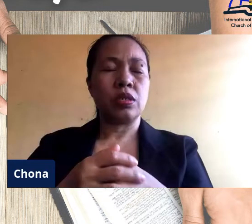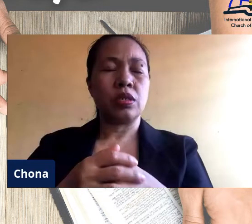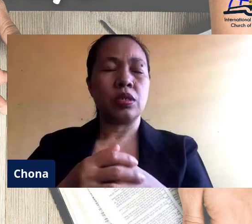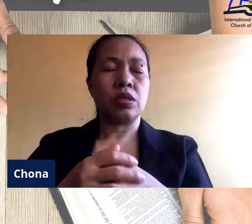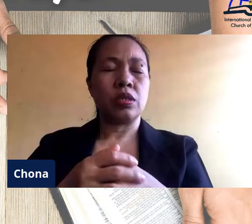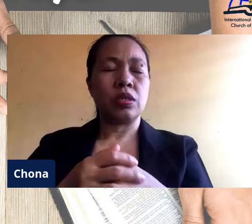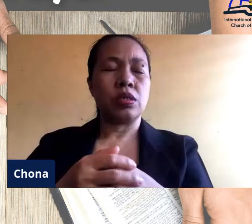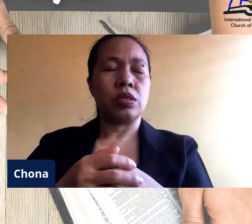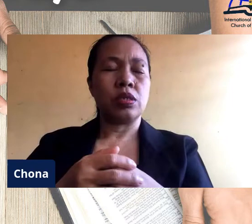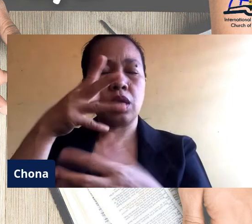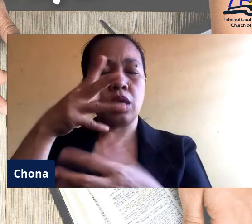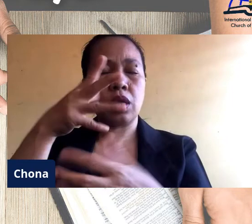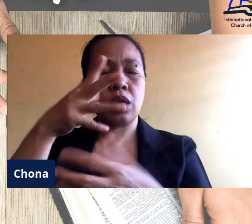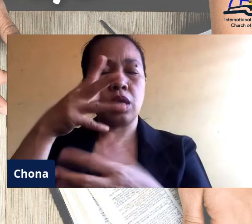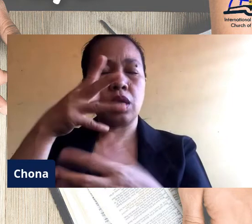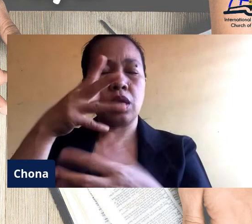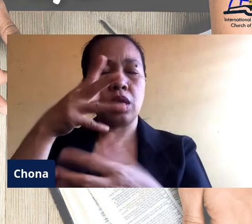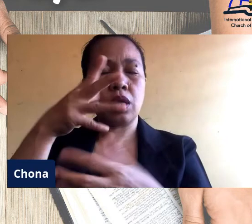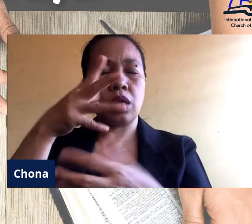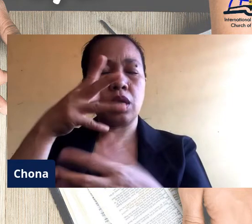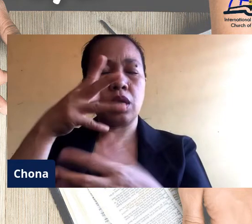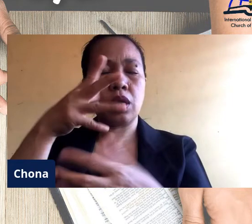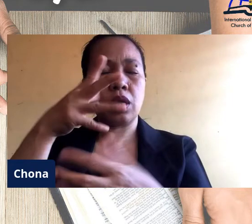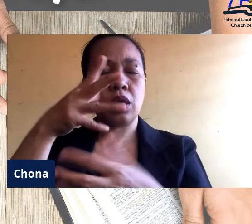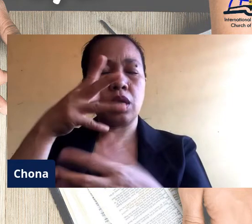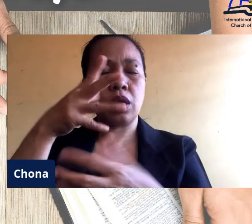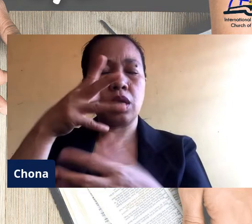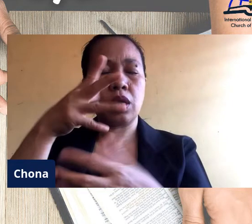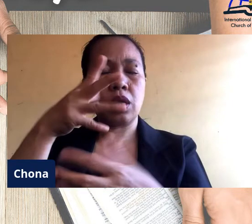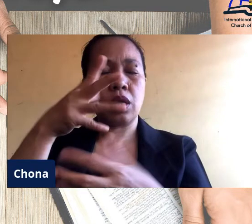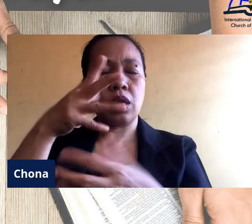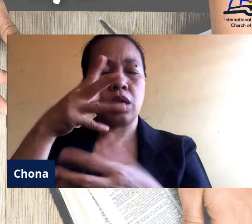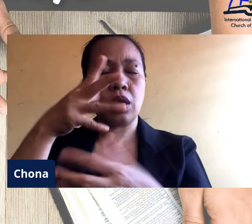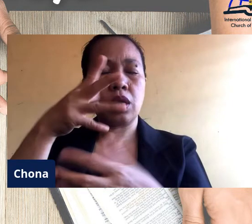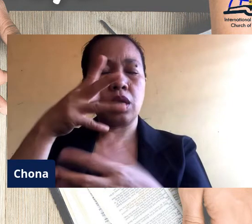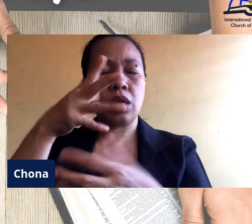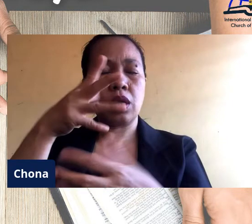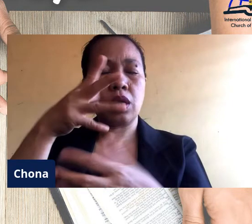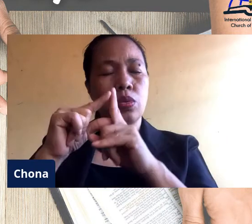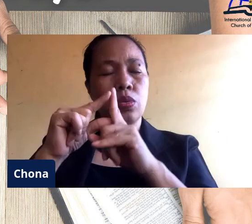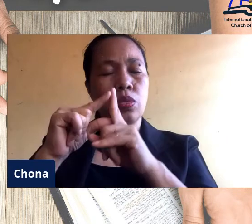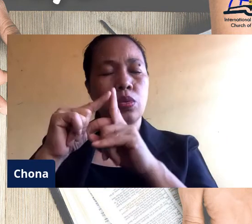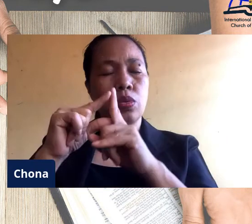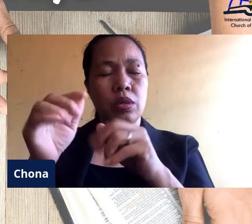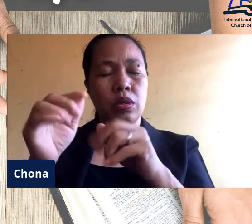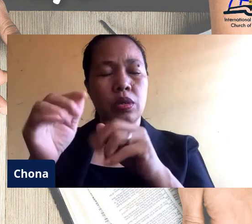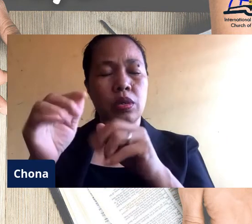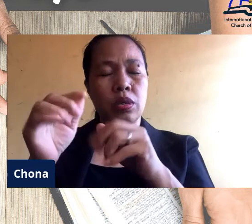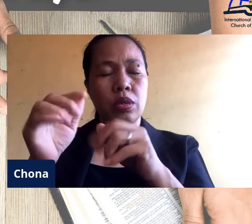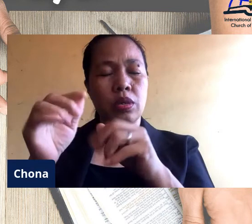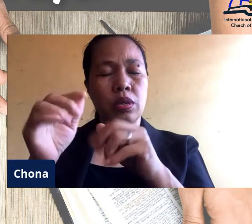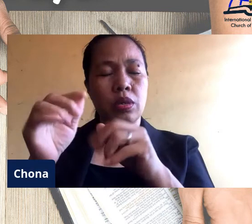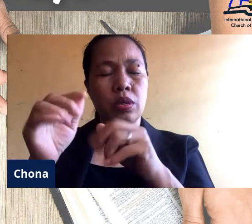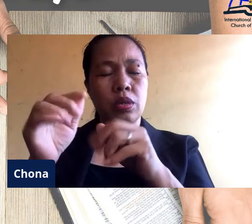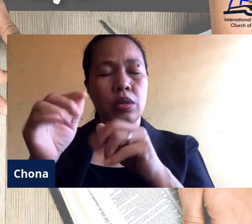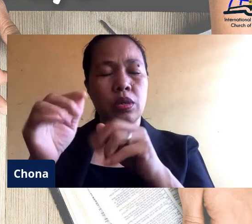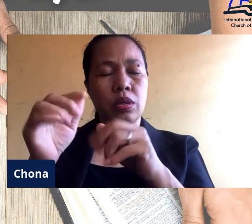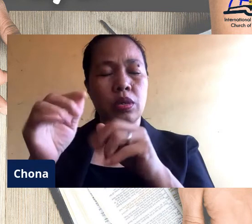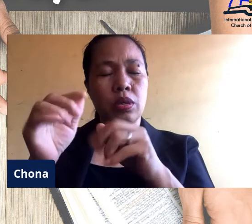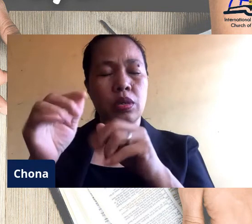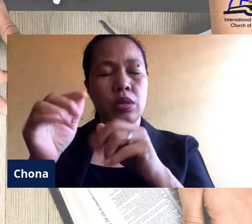ito sa inyong mga kamay at matuto lamang kami magtiwala at maranasan